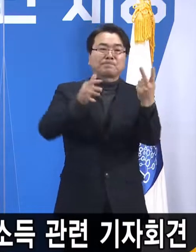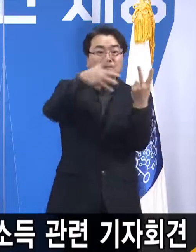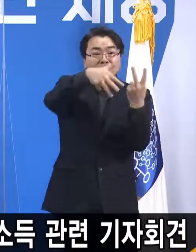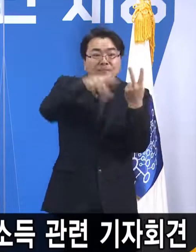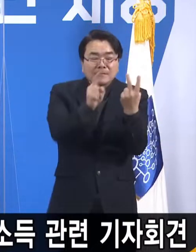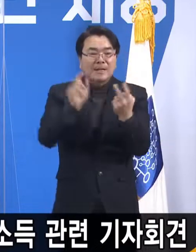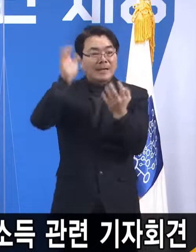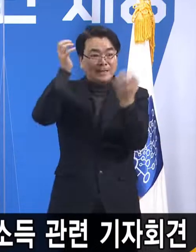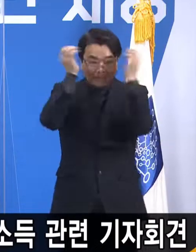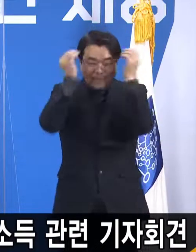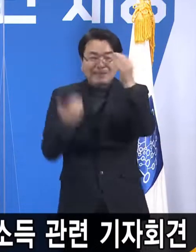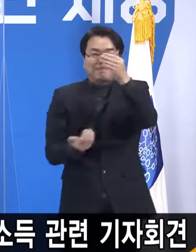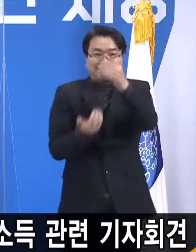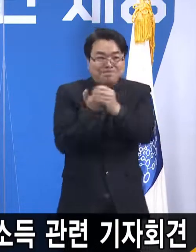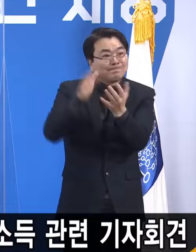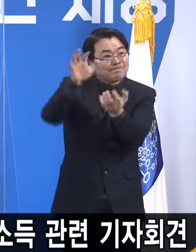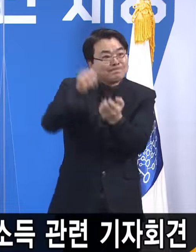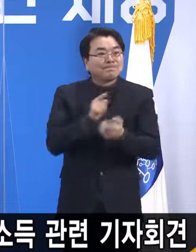기본 소득